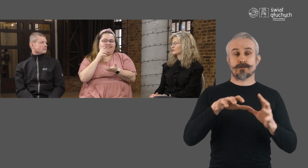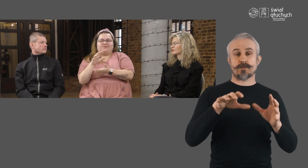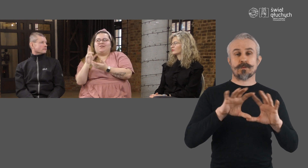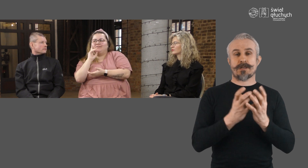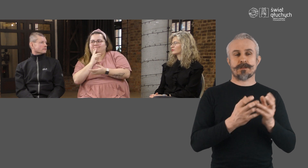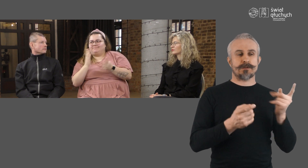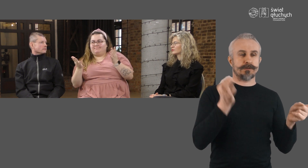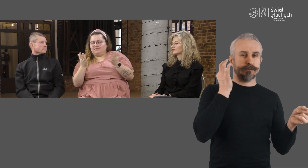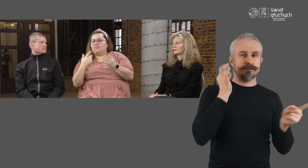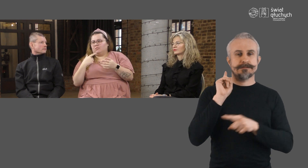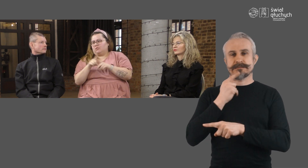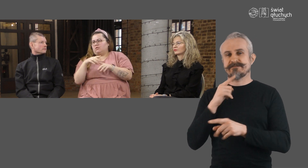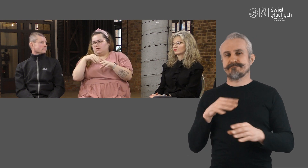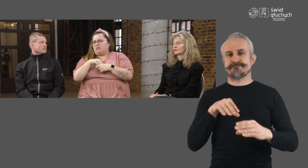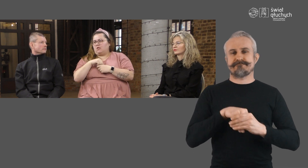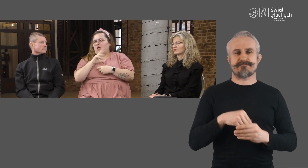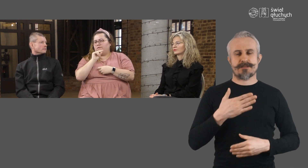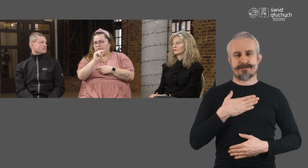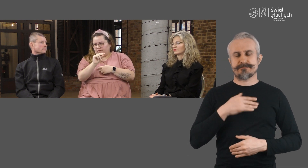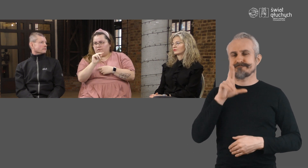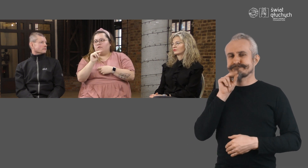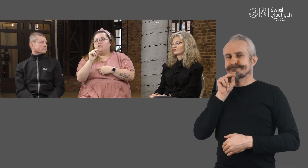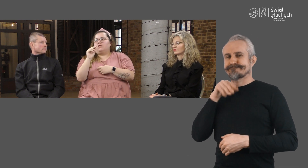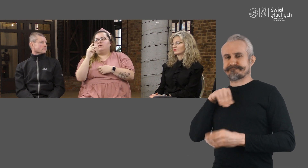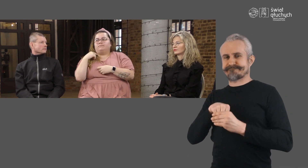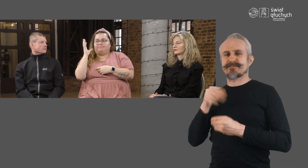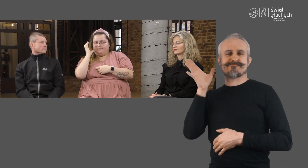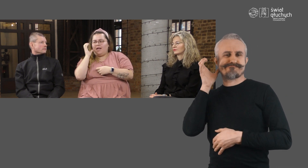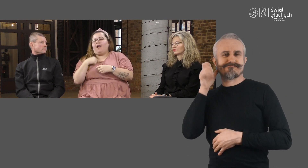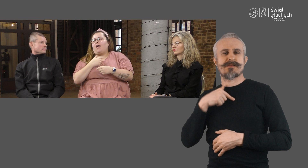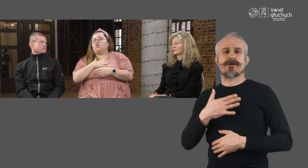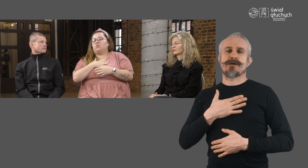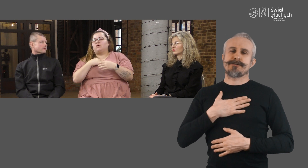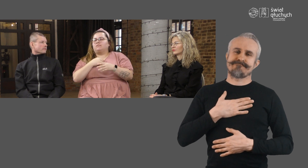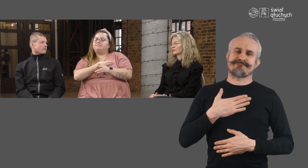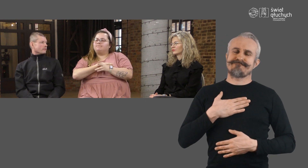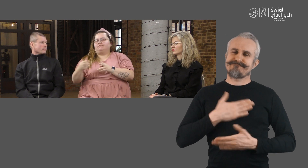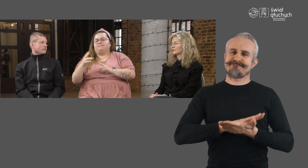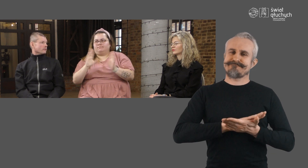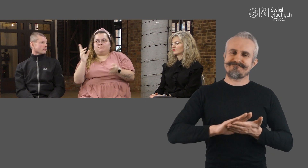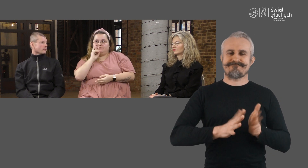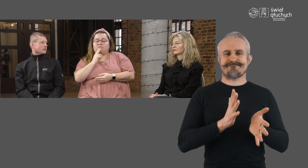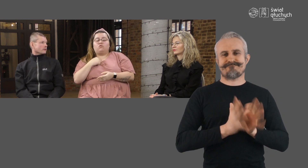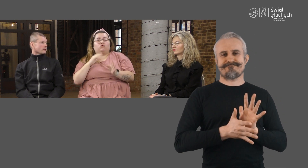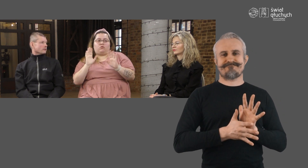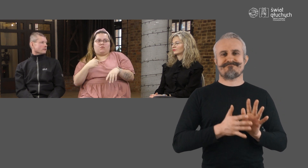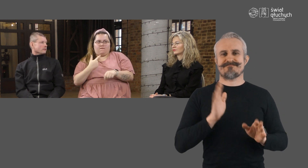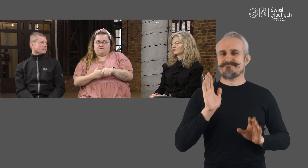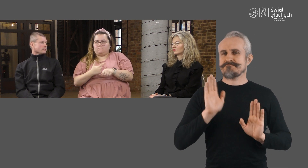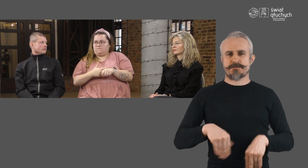Ja też mówię, że trochę jestem mostem między światem osób słyszących i osób głuchych. Mogę